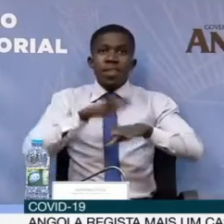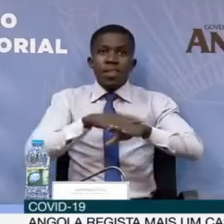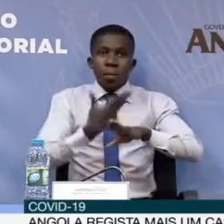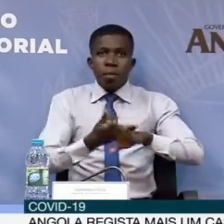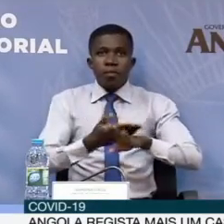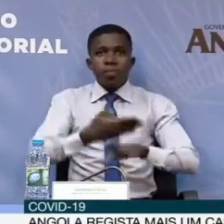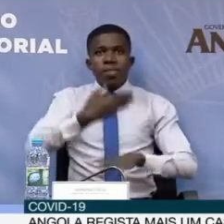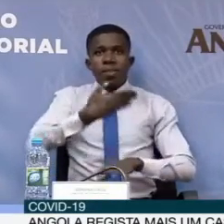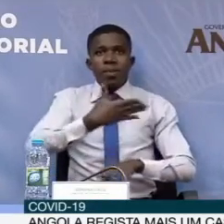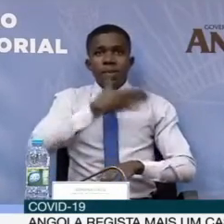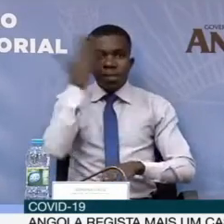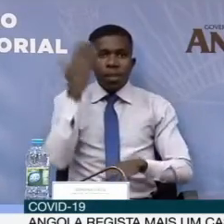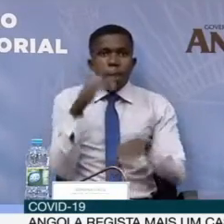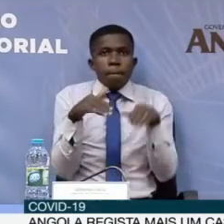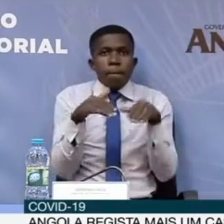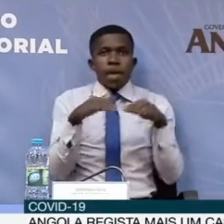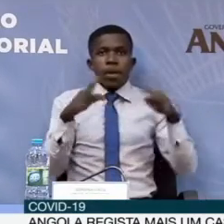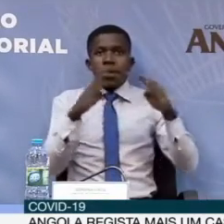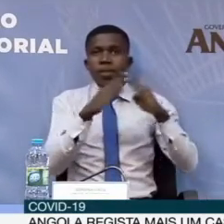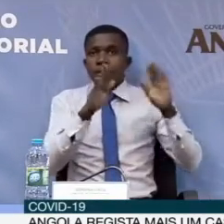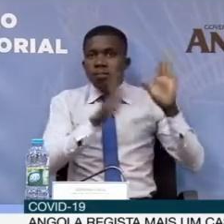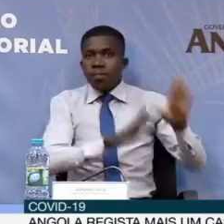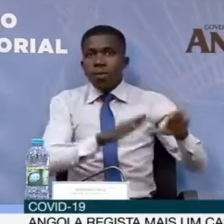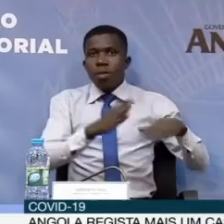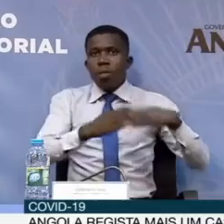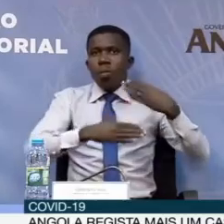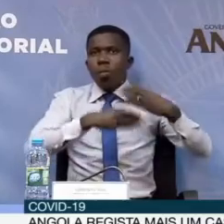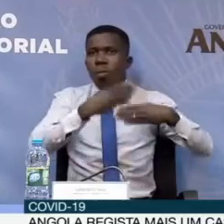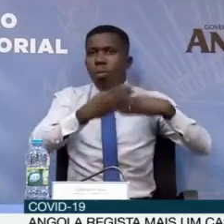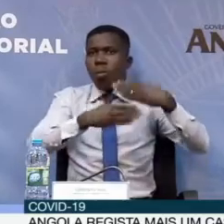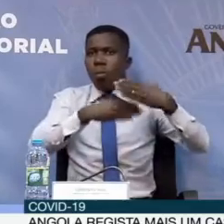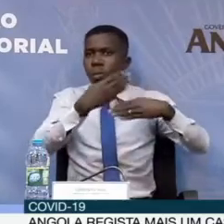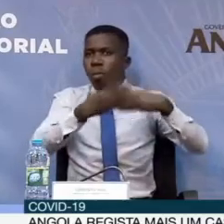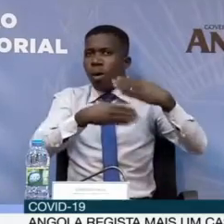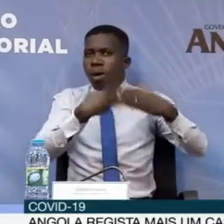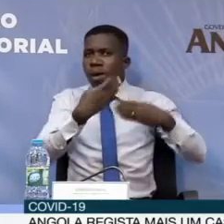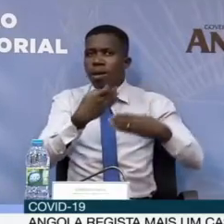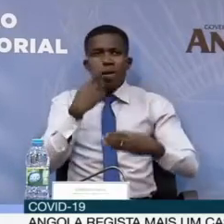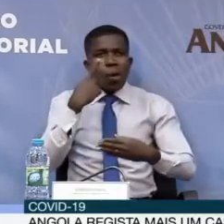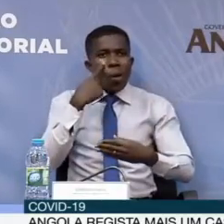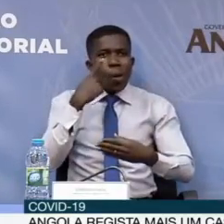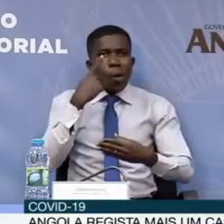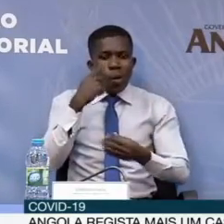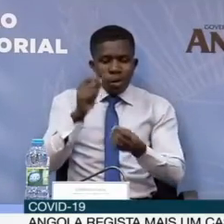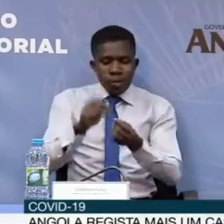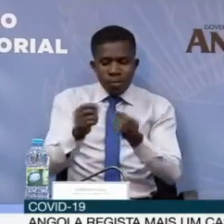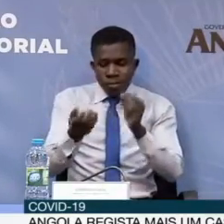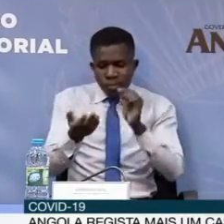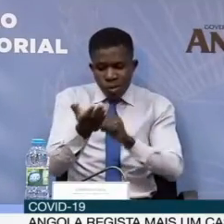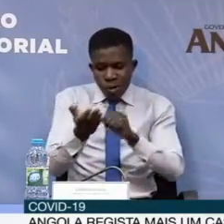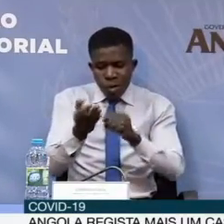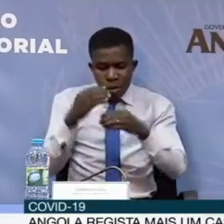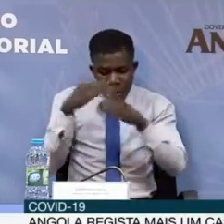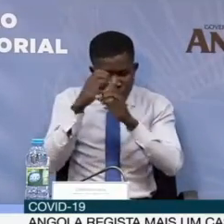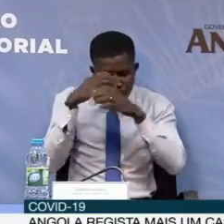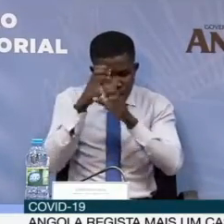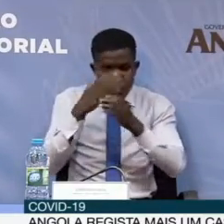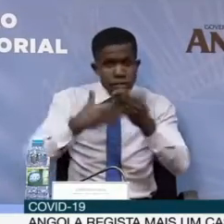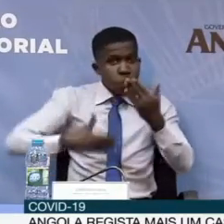Ao sétimo dia, como estava previsto, realizamos a testagem de